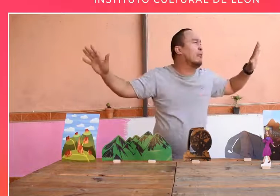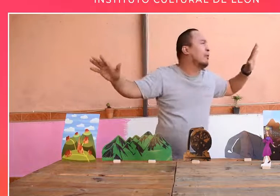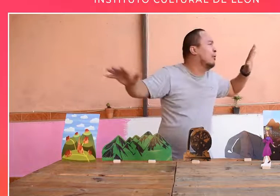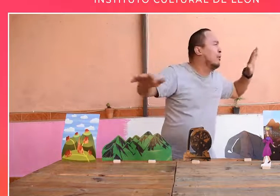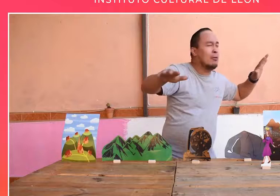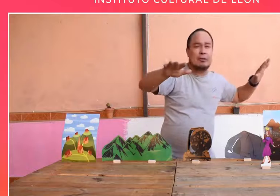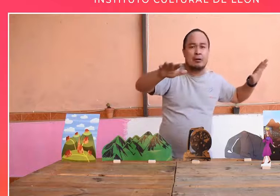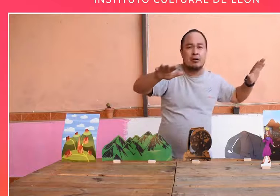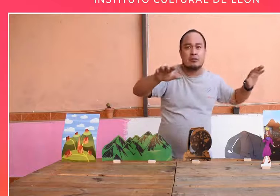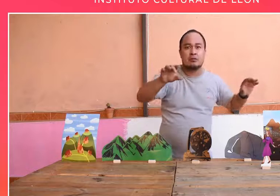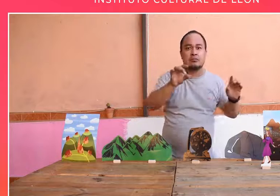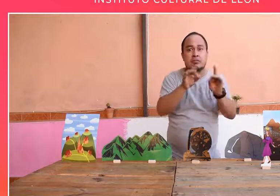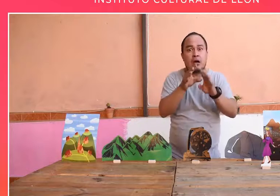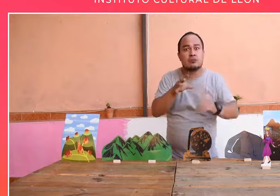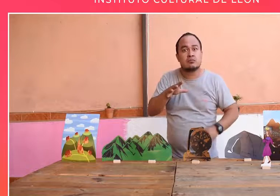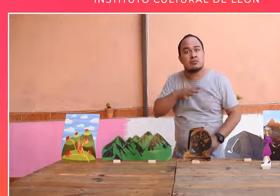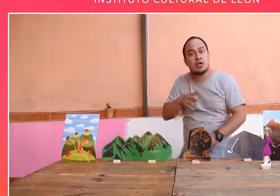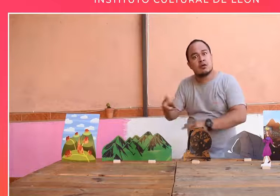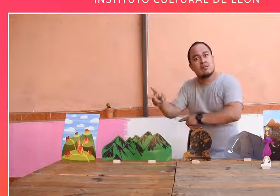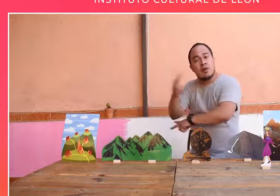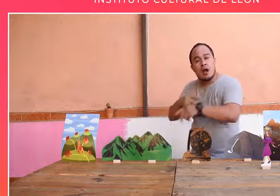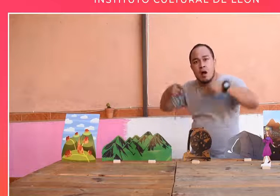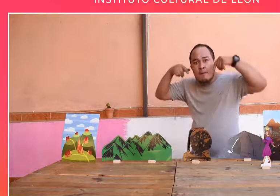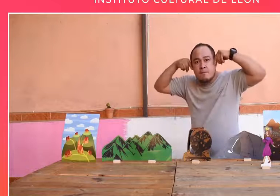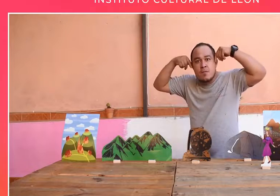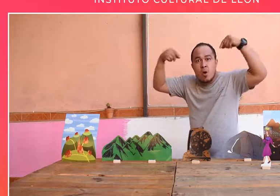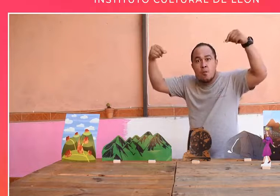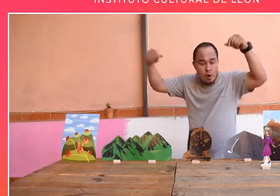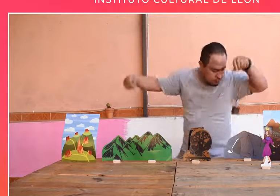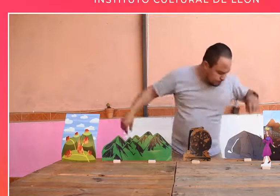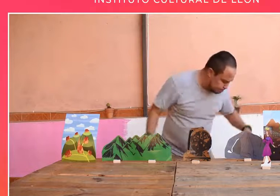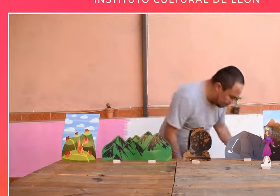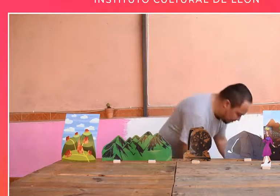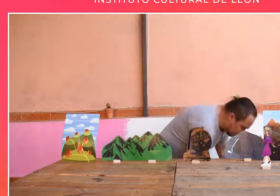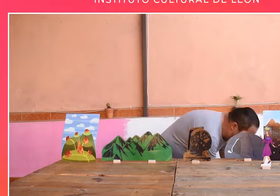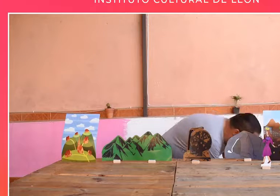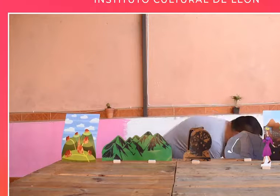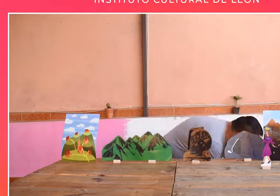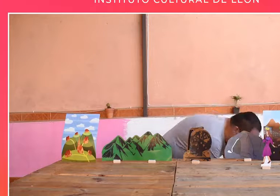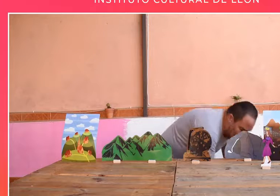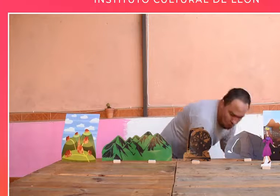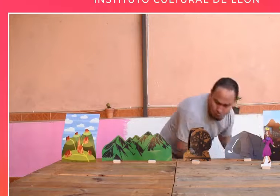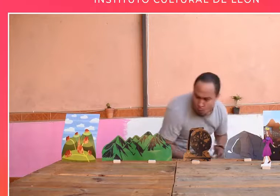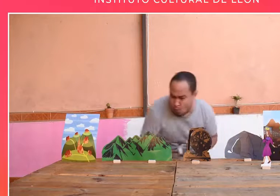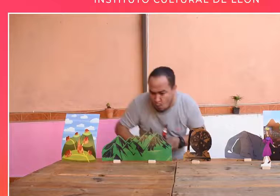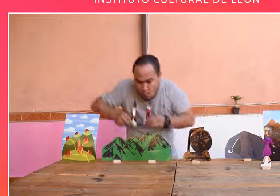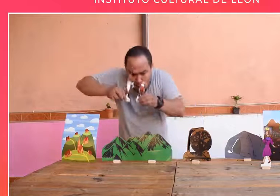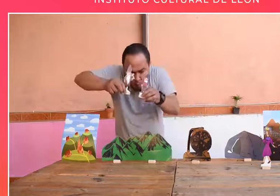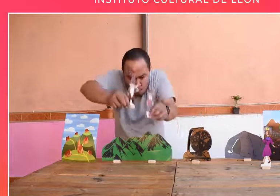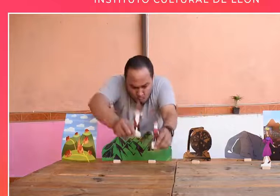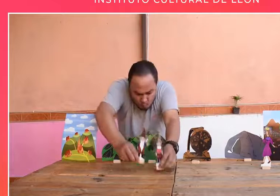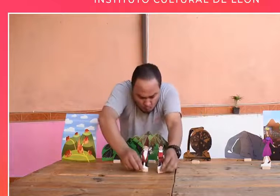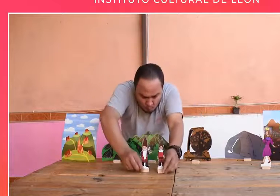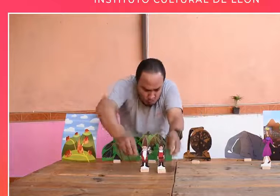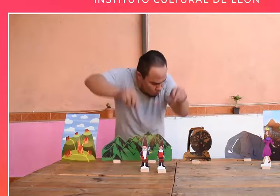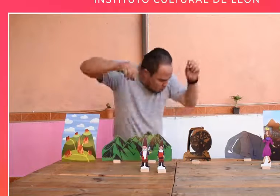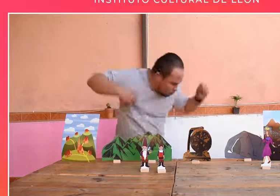Todo estaba oscuro y húmedo. Luego se aparecieron los gnomos y se